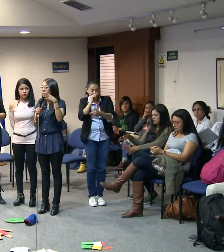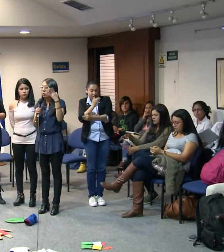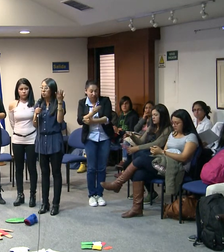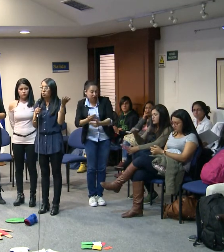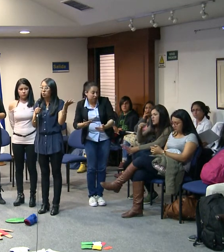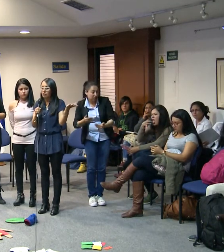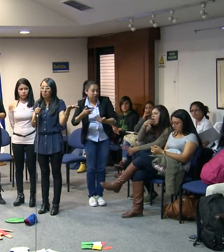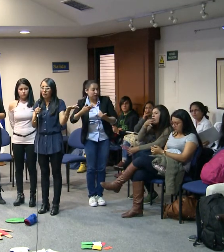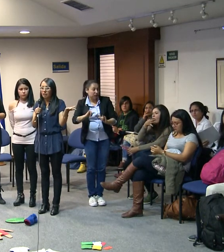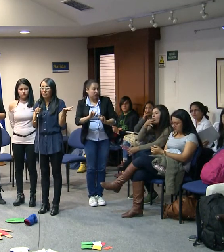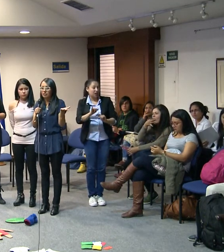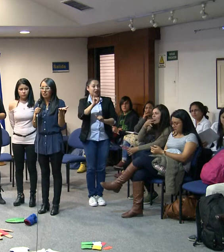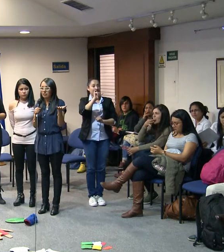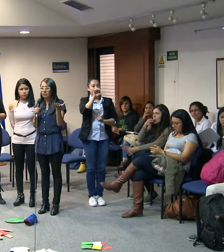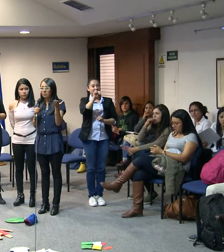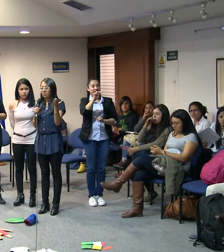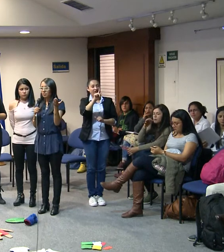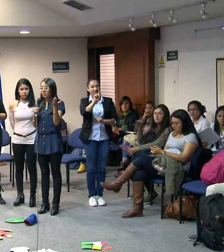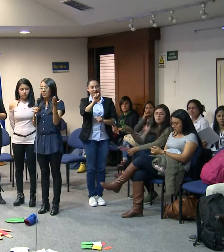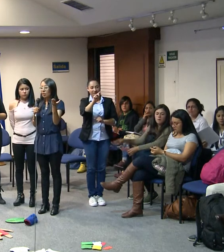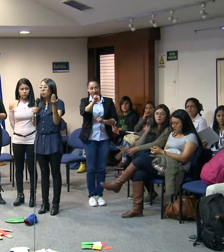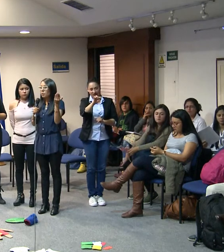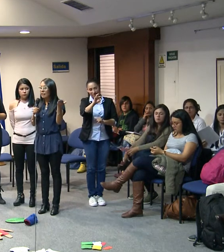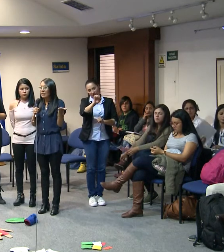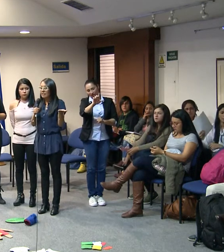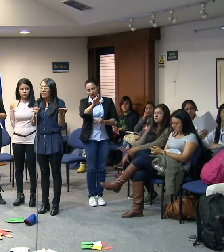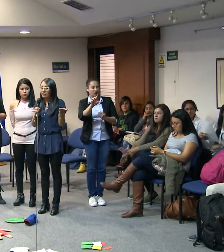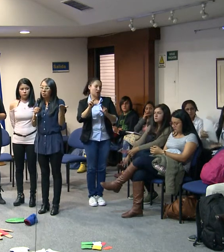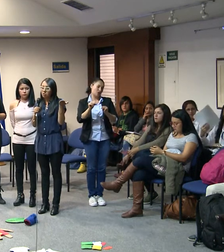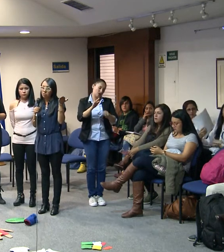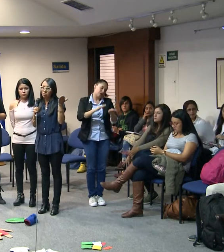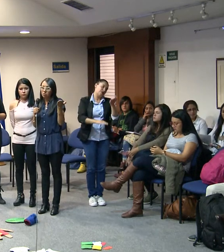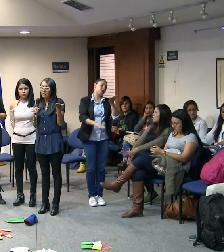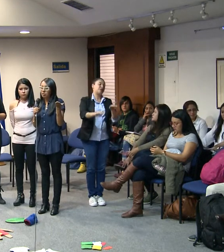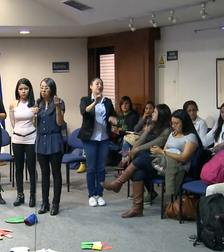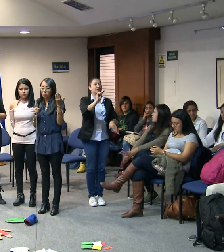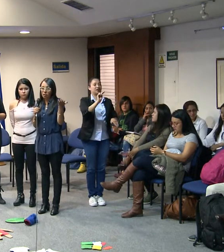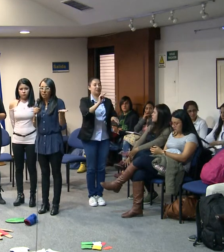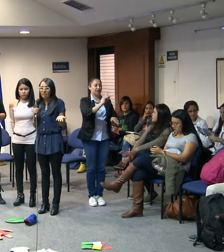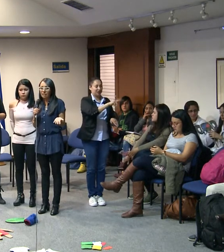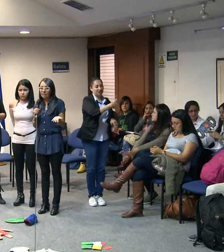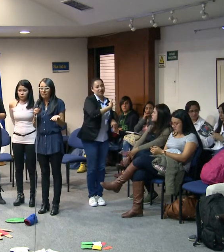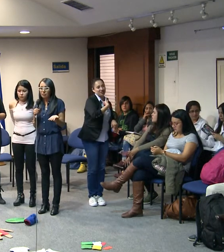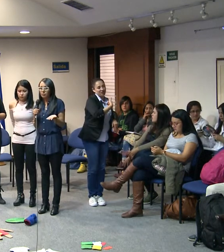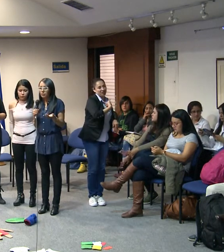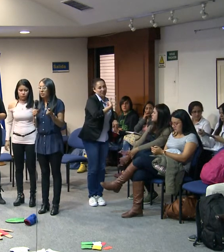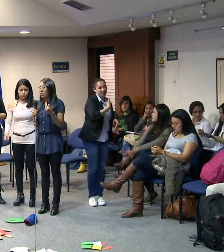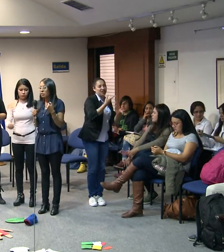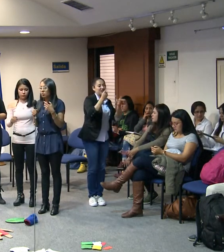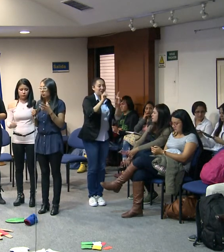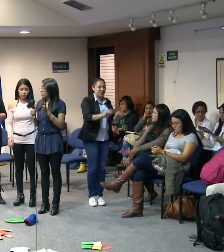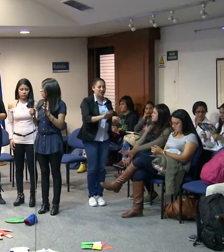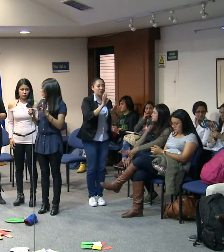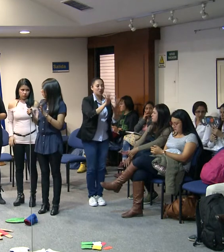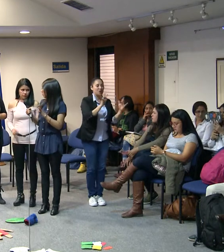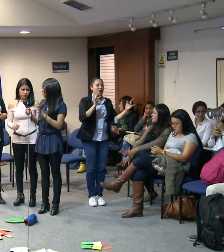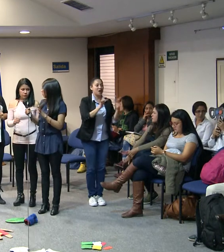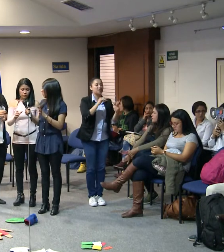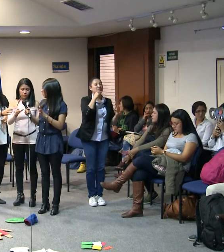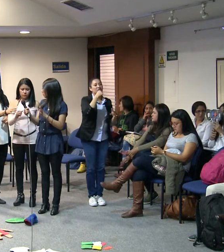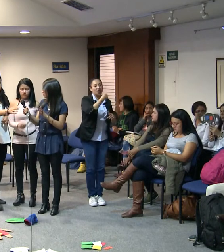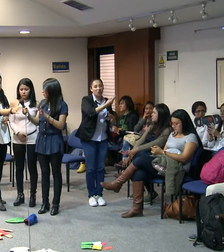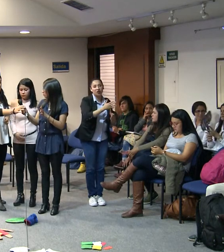ya incluíamos cosas más como para la edad de los niños, de los adolescentes. No sé si...